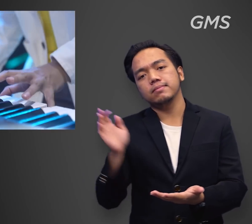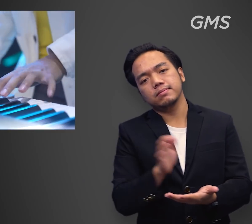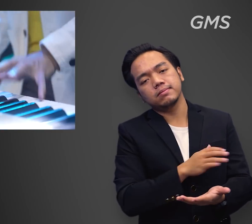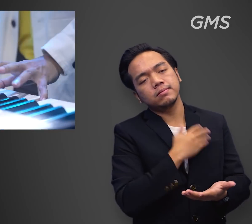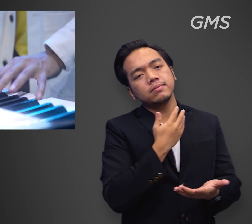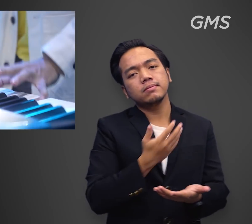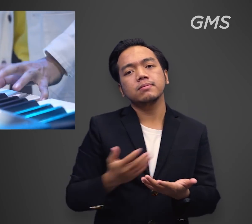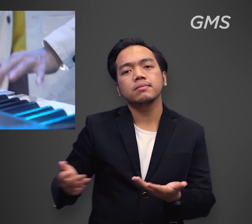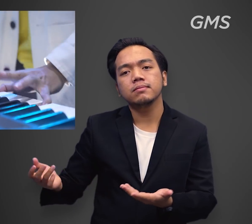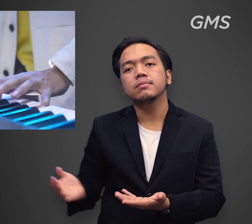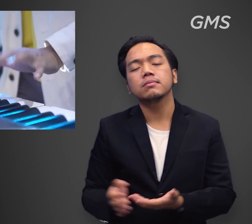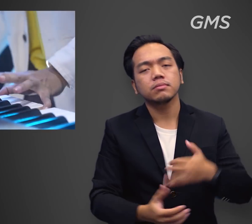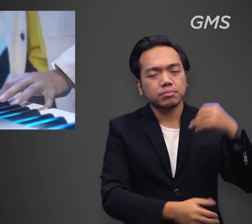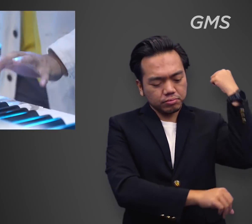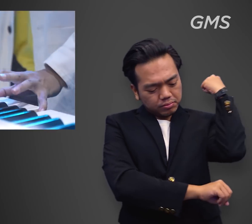Darah-Mu,